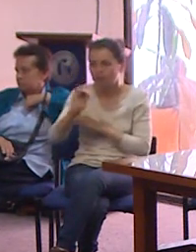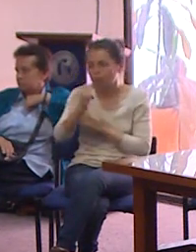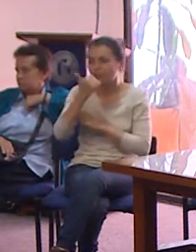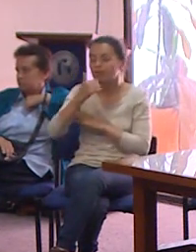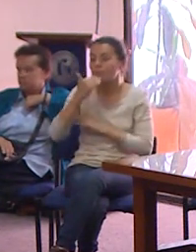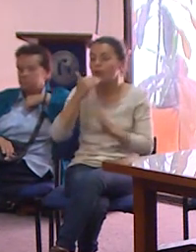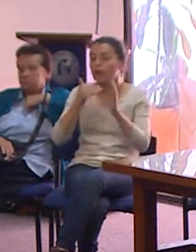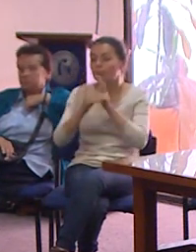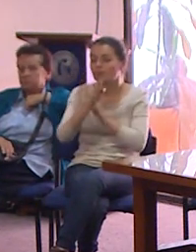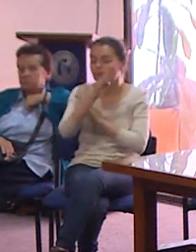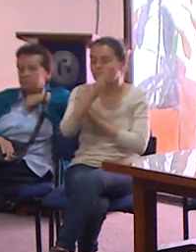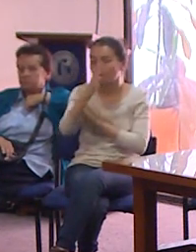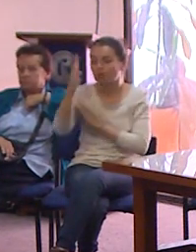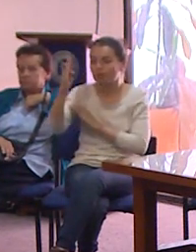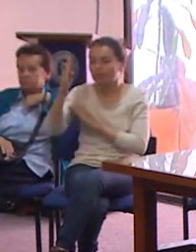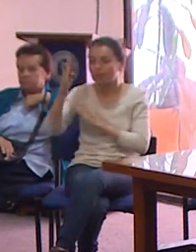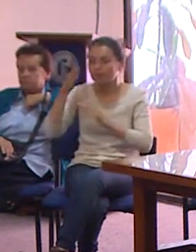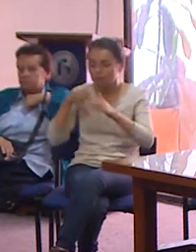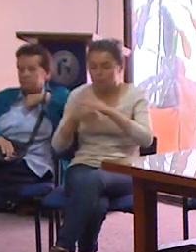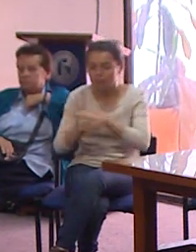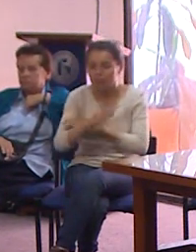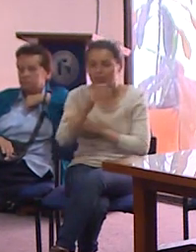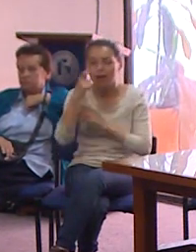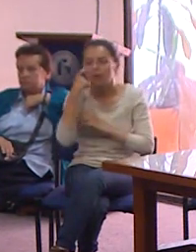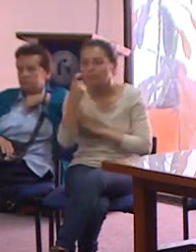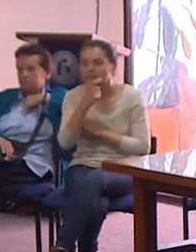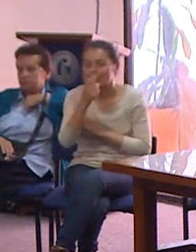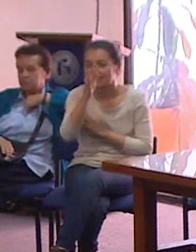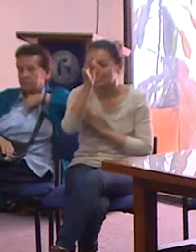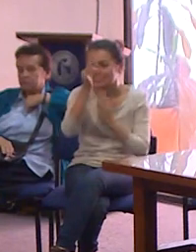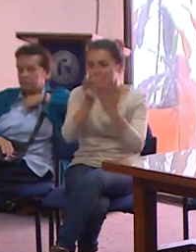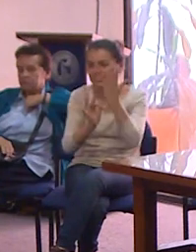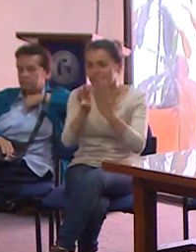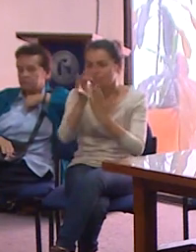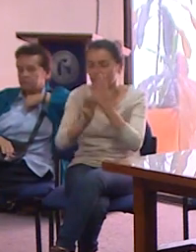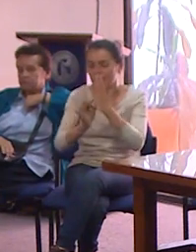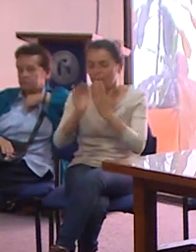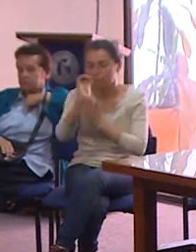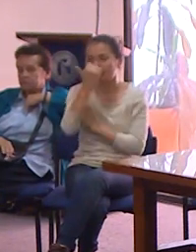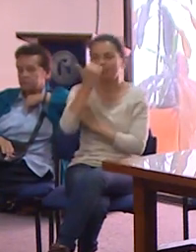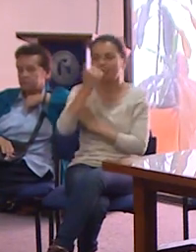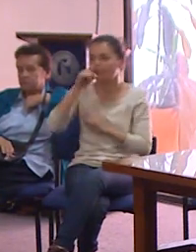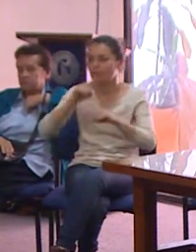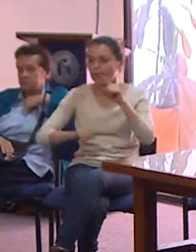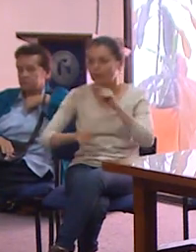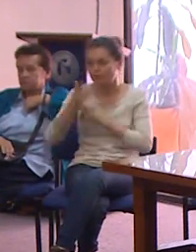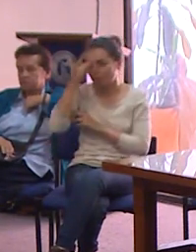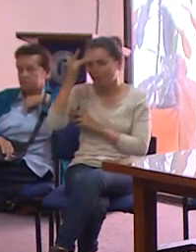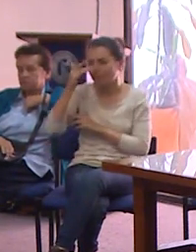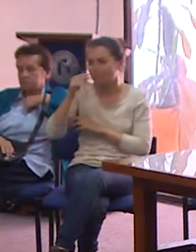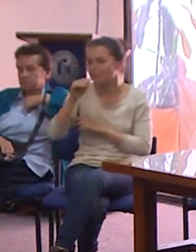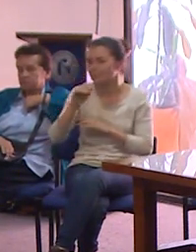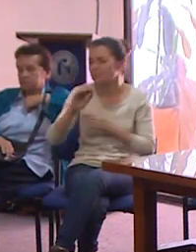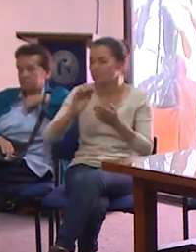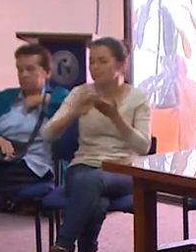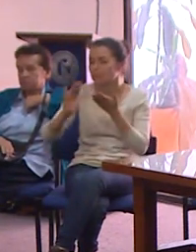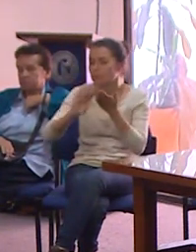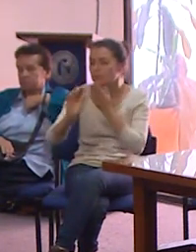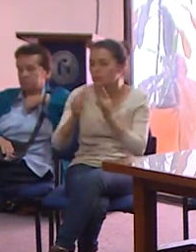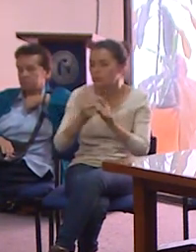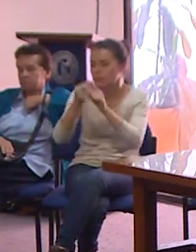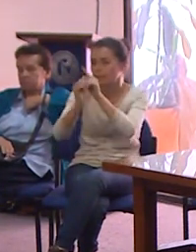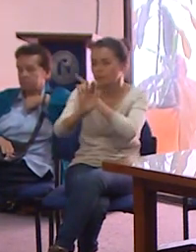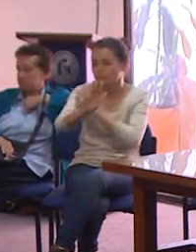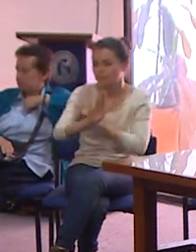para tener como un poquito mejor el referente es revisando las tesis y las publicaciones, que es lo que más se relaciona con lo que yo quiero. Entonces, esa era la